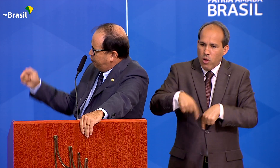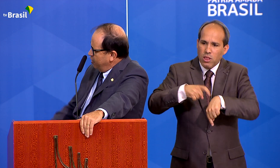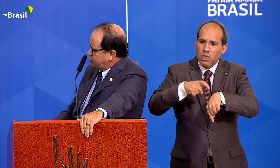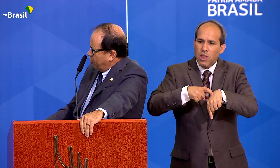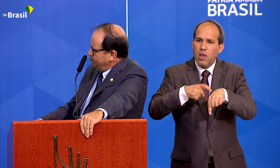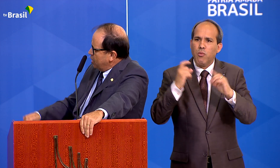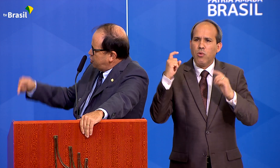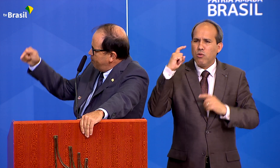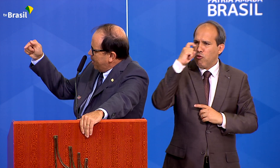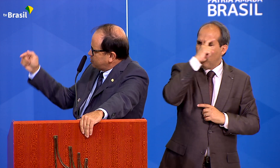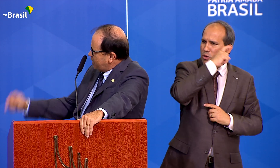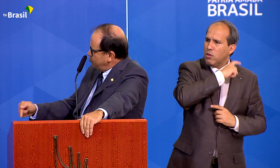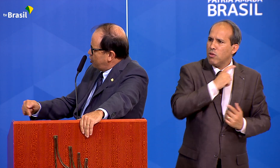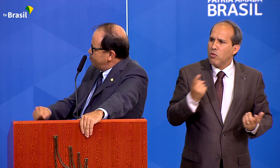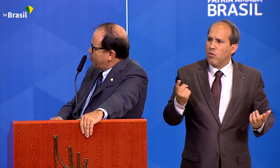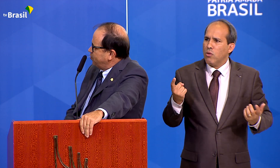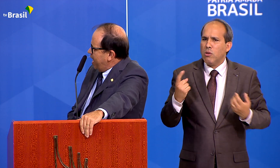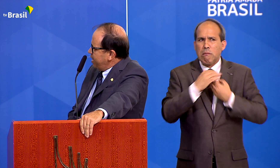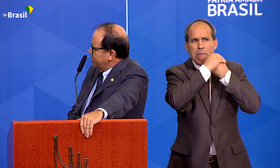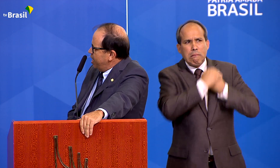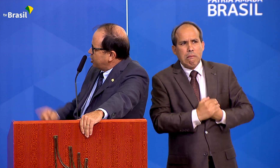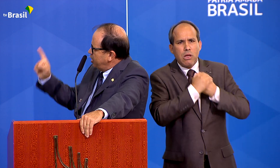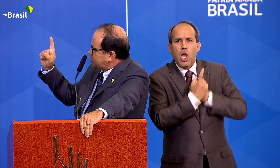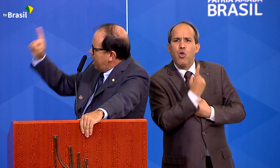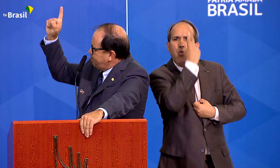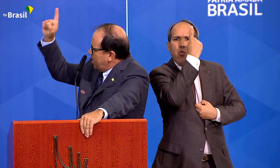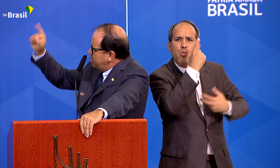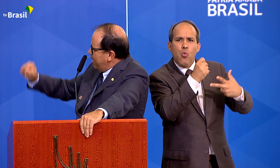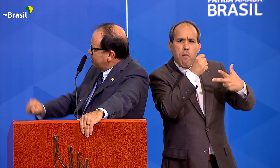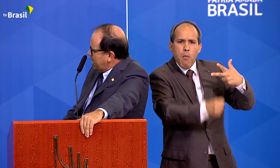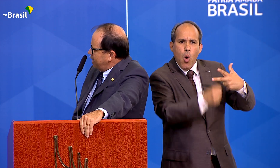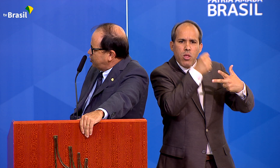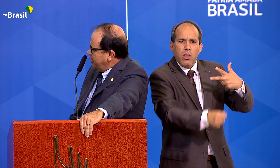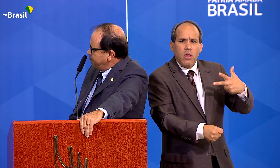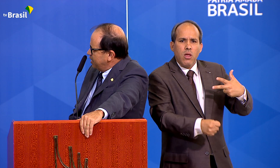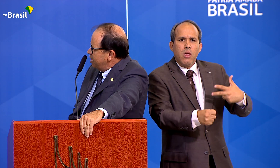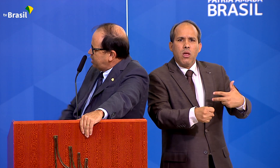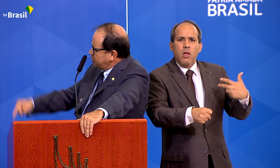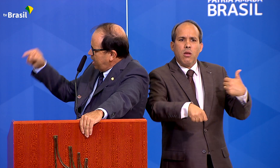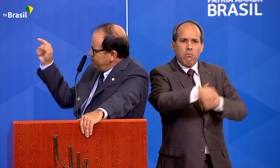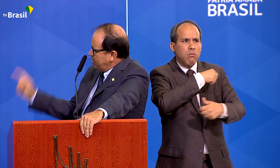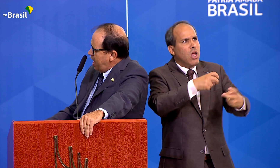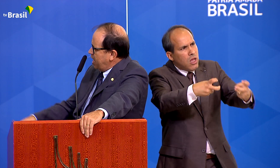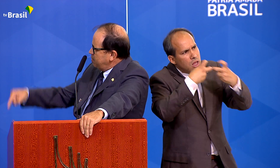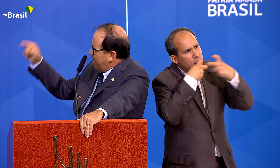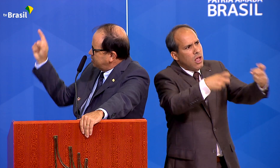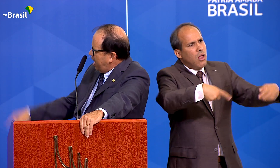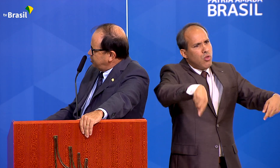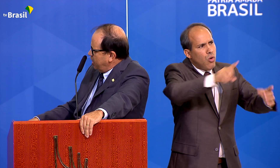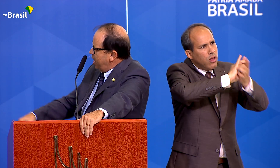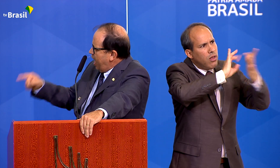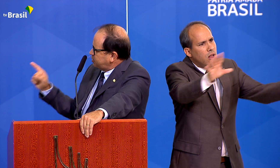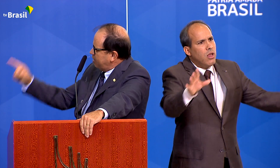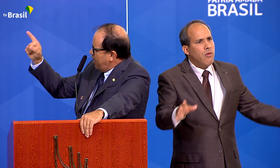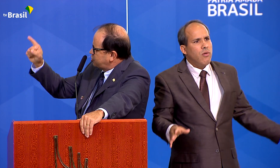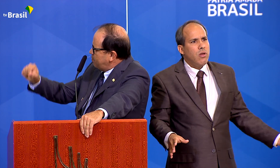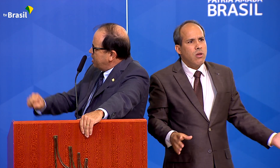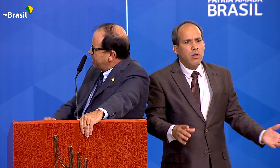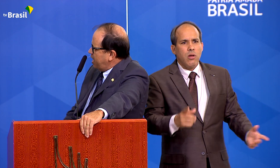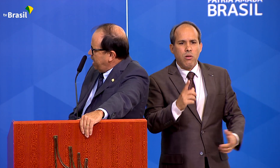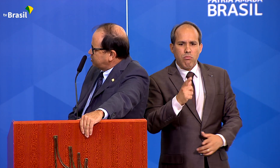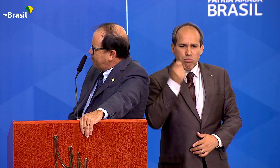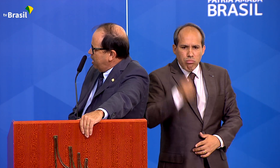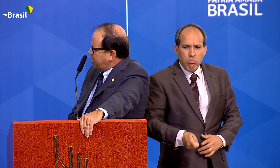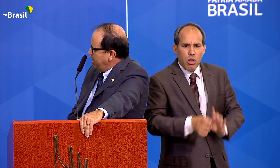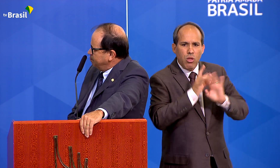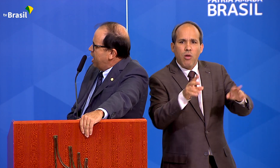tempo difícil de opressão de um poder gritar pela Liberdade determinar a liberdade através